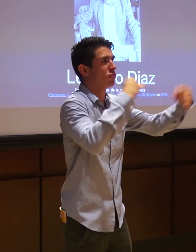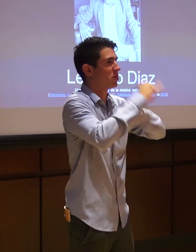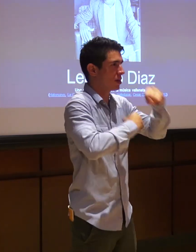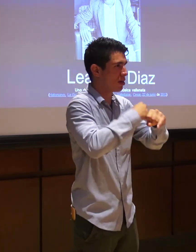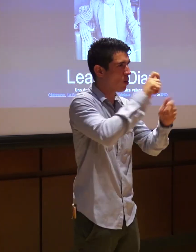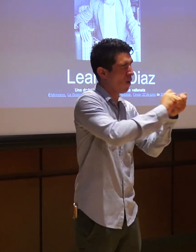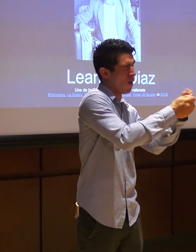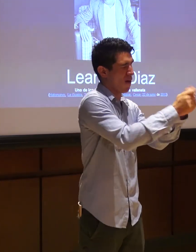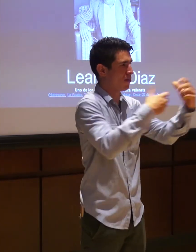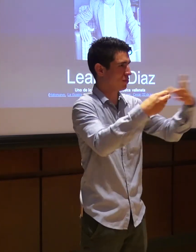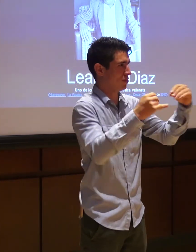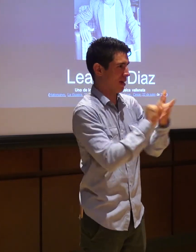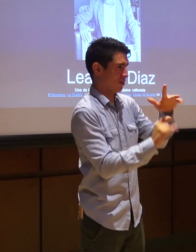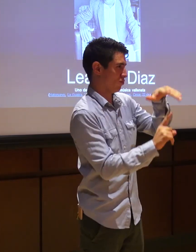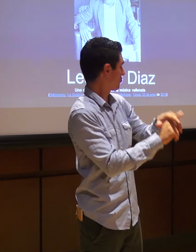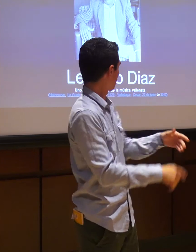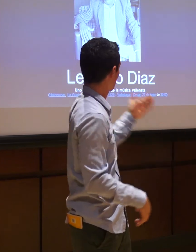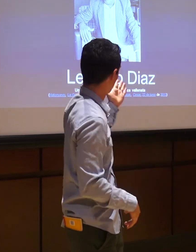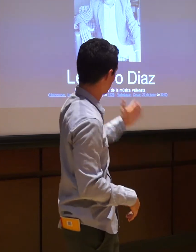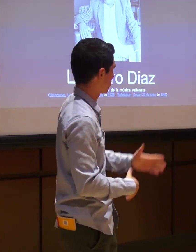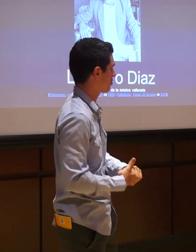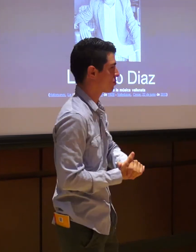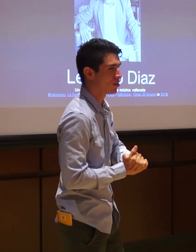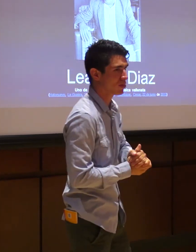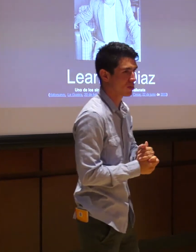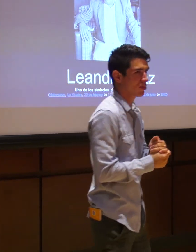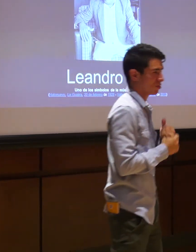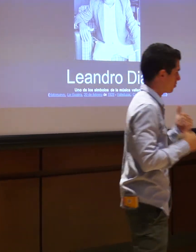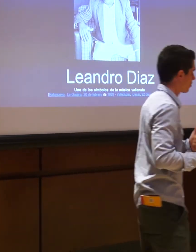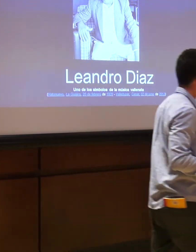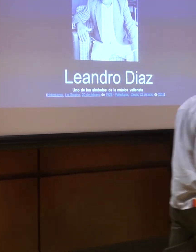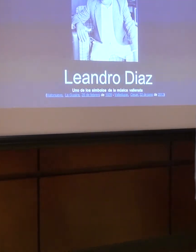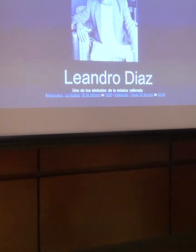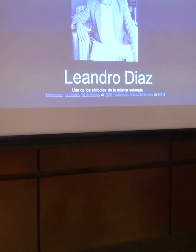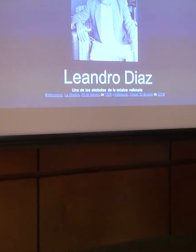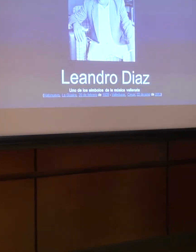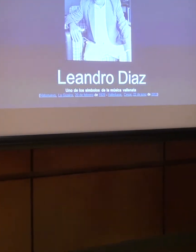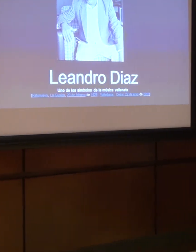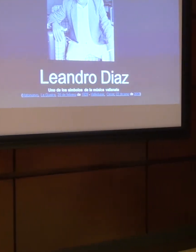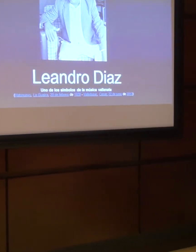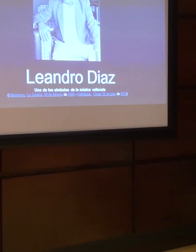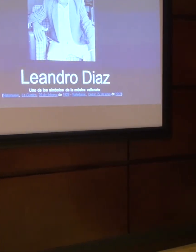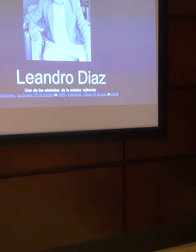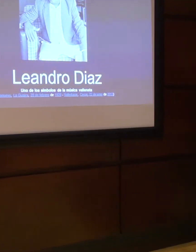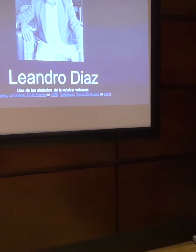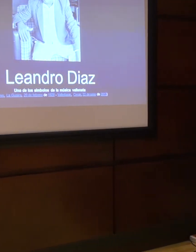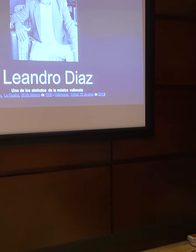Tuvo algunos versos de Emiliano también con quienes compartían la música, entonces vamos a hablar un poco sobre eso.